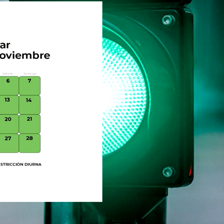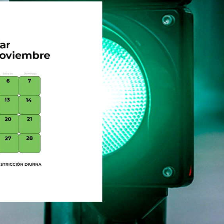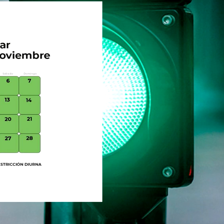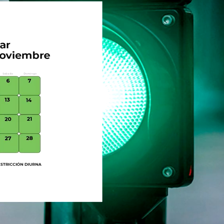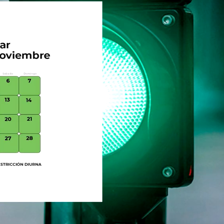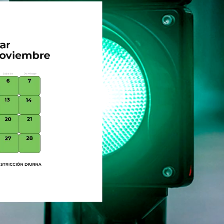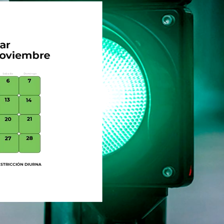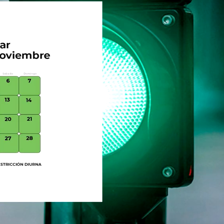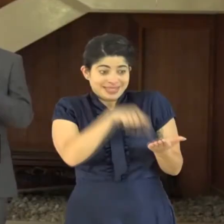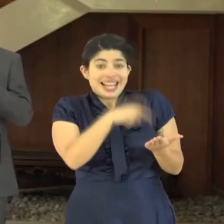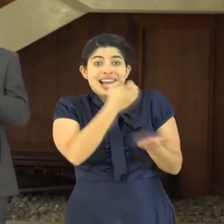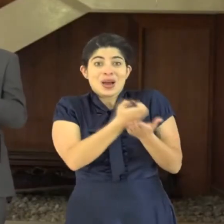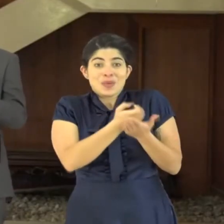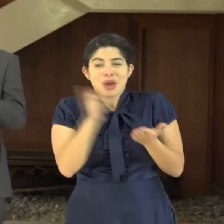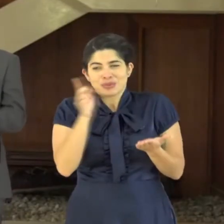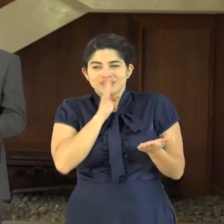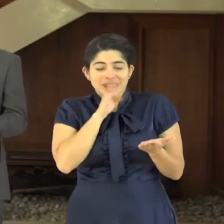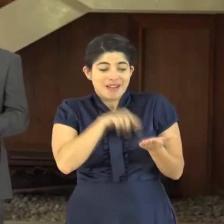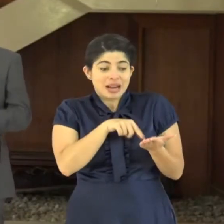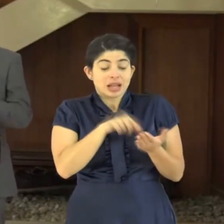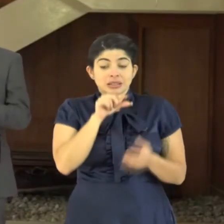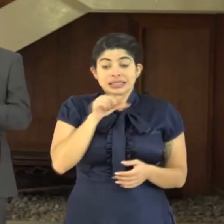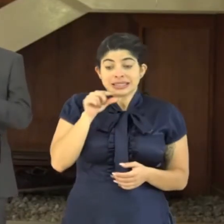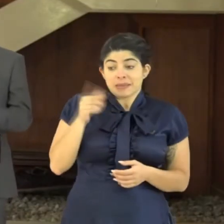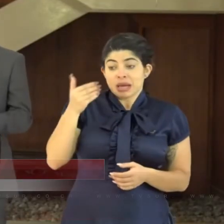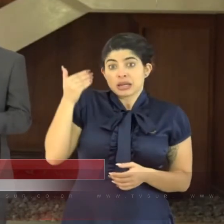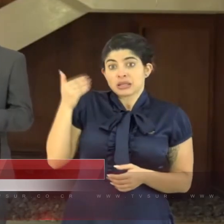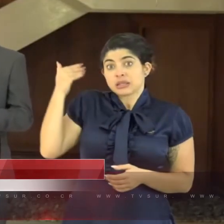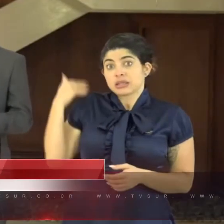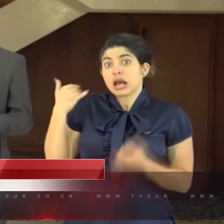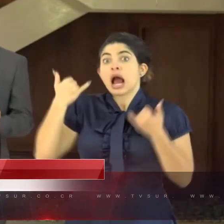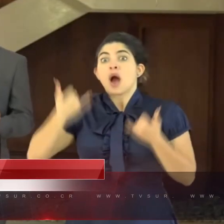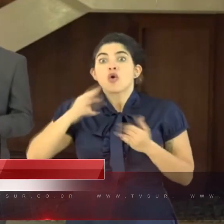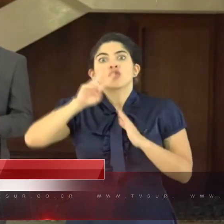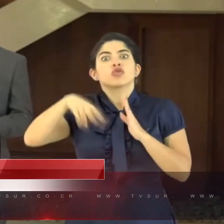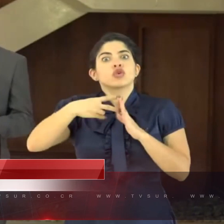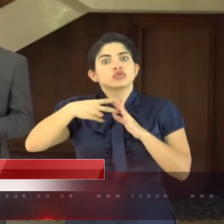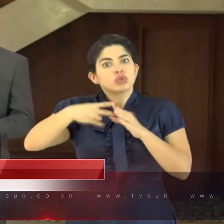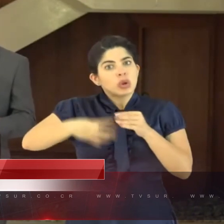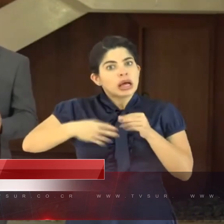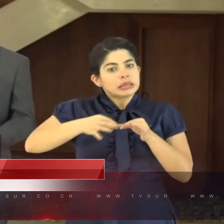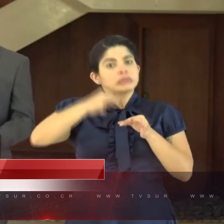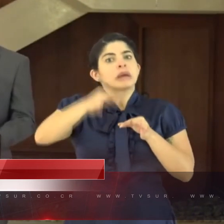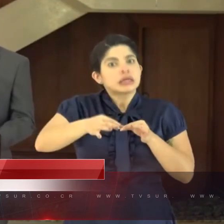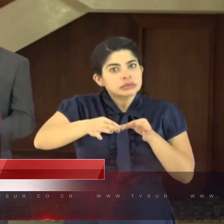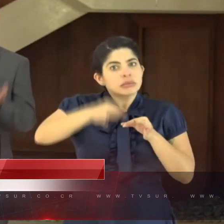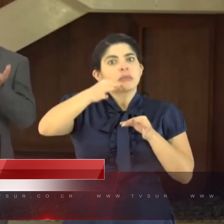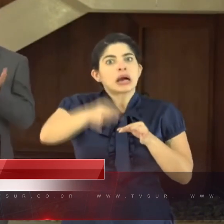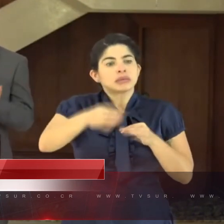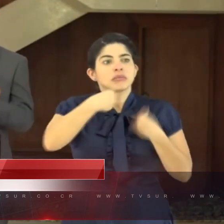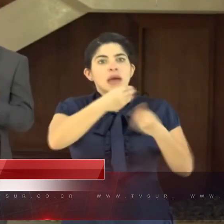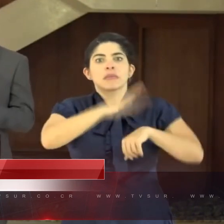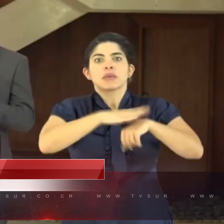y fallecimientos en las últimas semanas se ha elevado en dos horas la capacidad de circulación